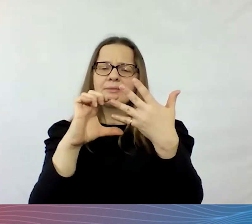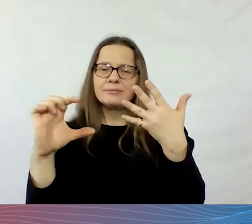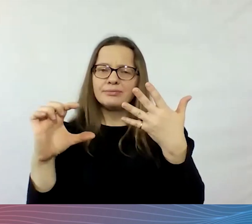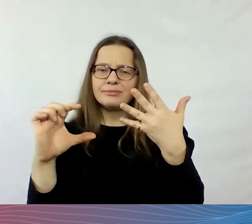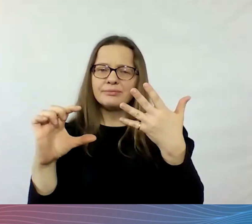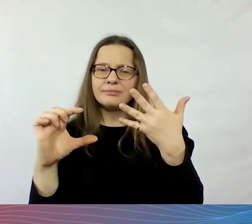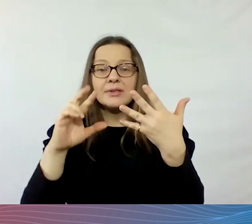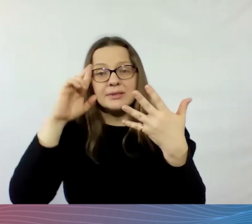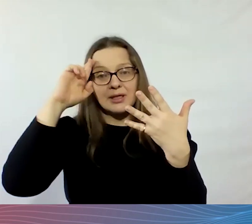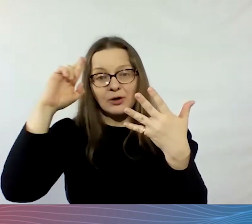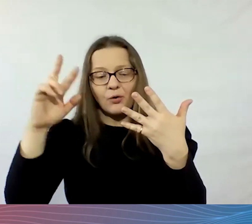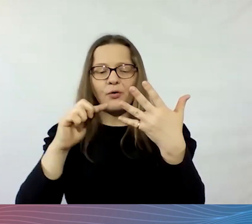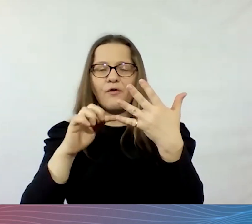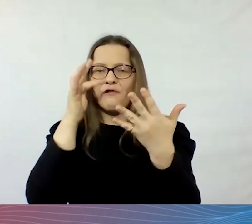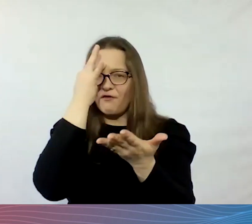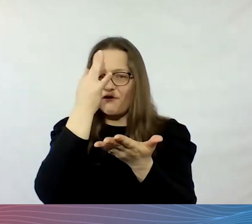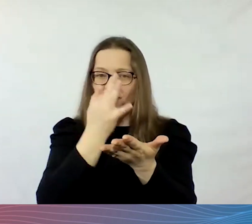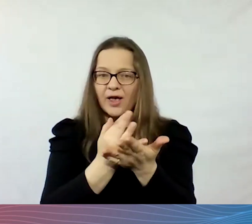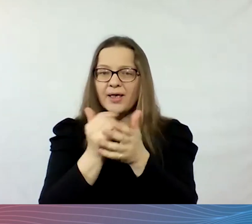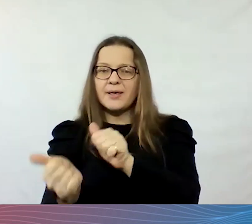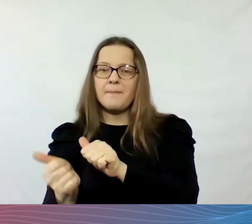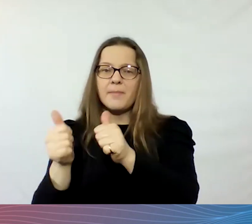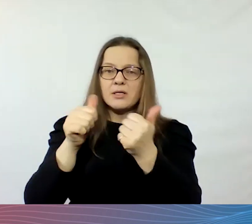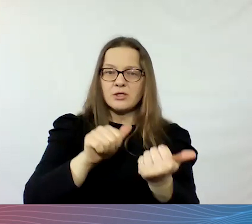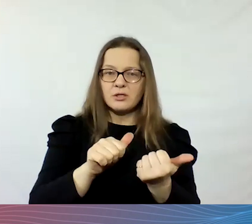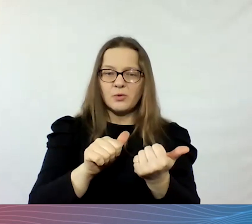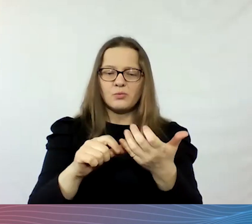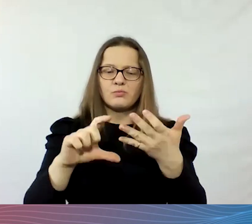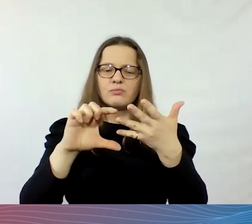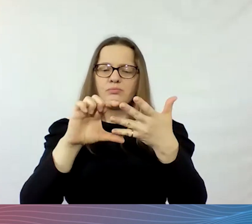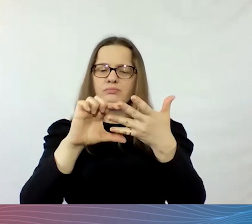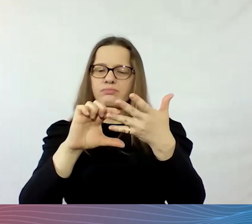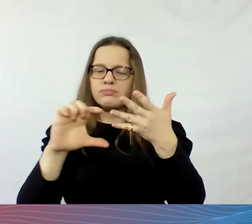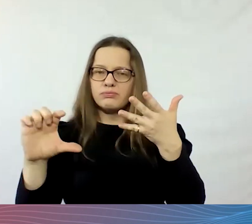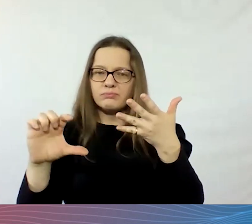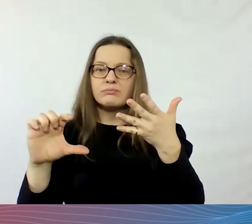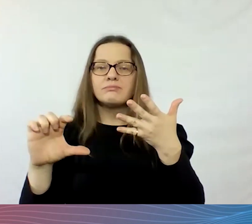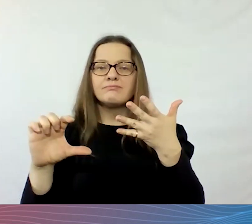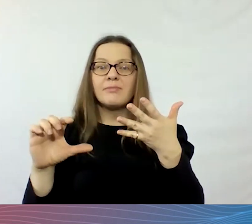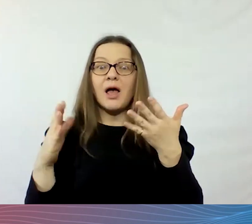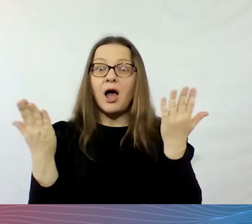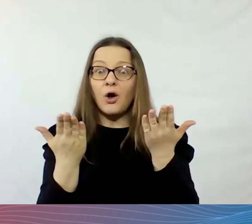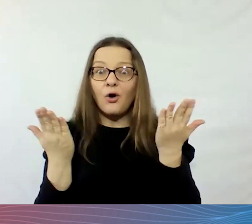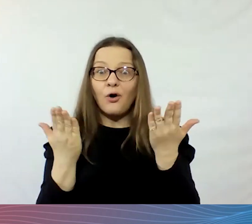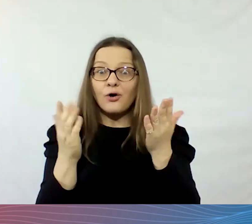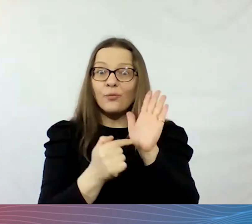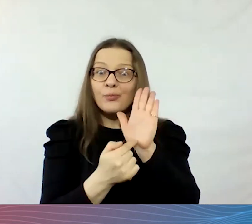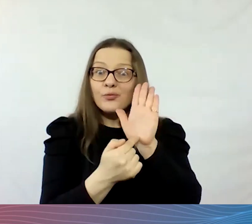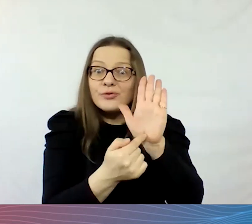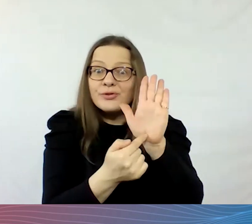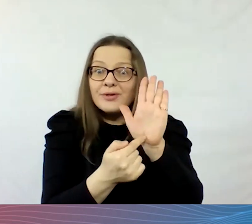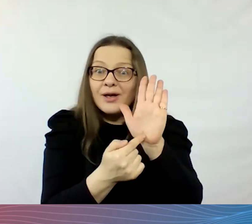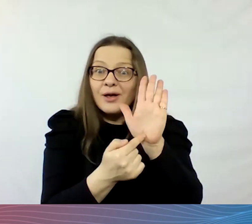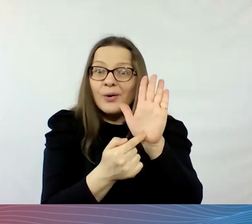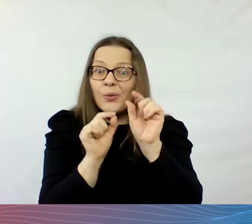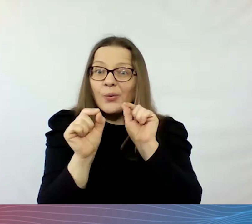batismo. Então agora, irmãos, vou revelar uma luz. Vamos. Eu fiquei muito